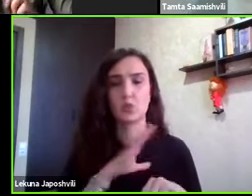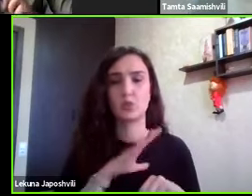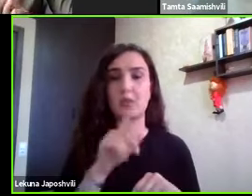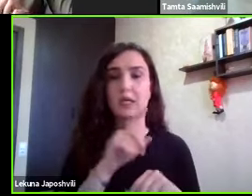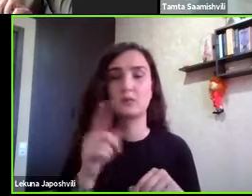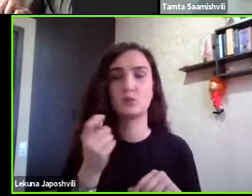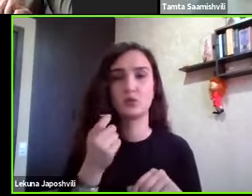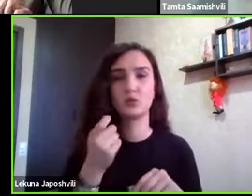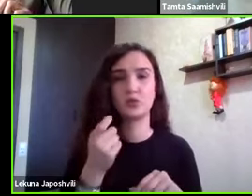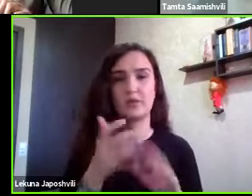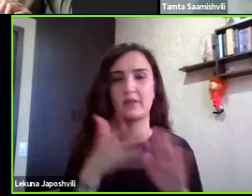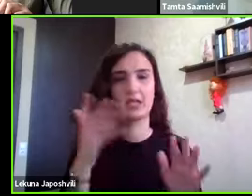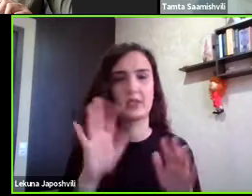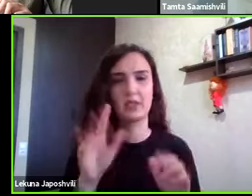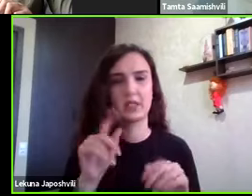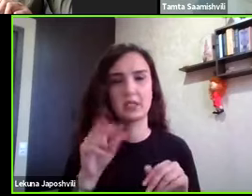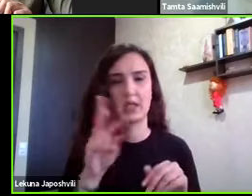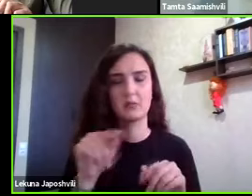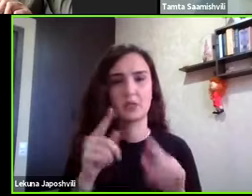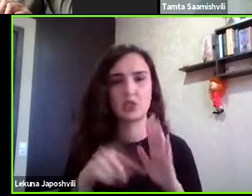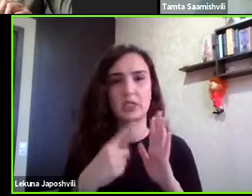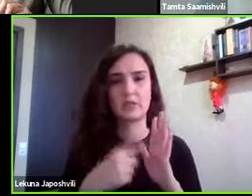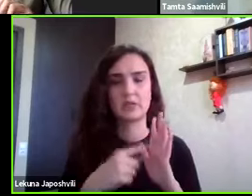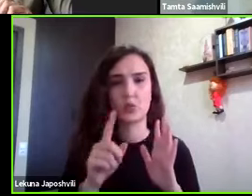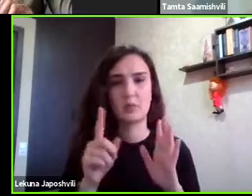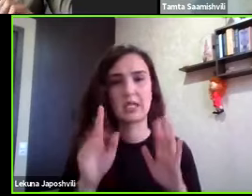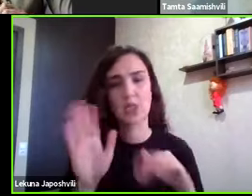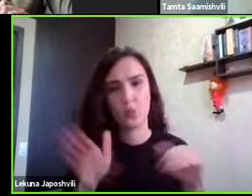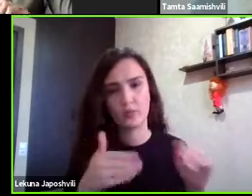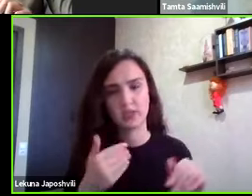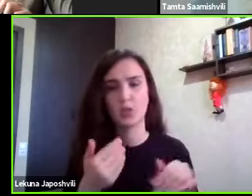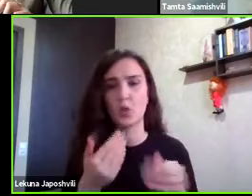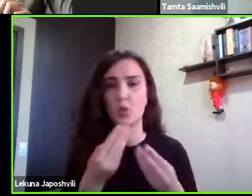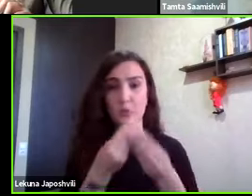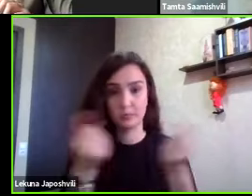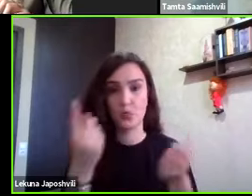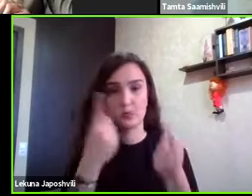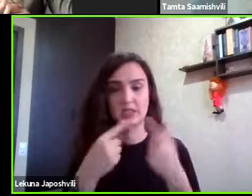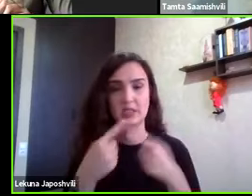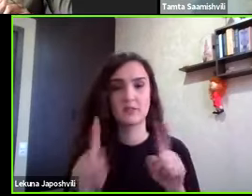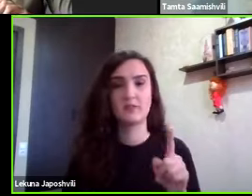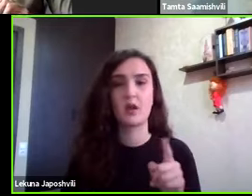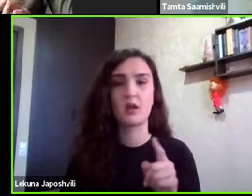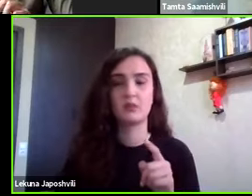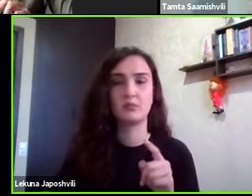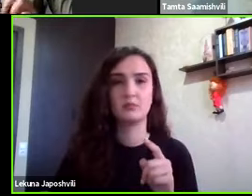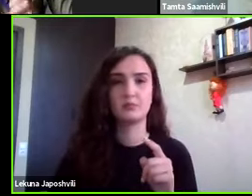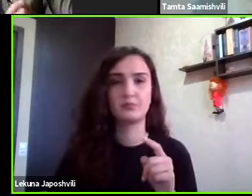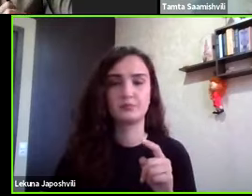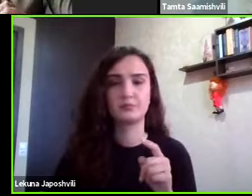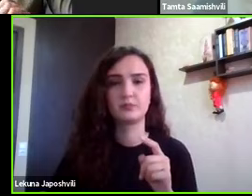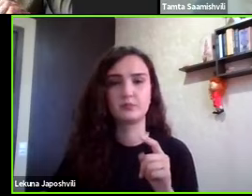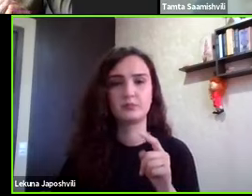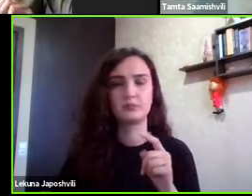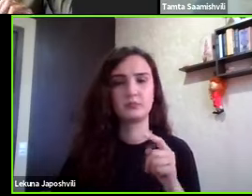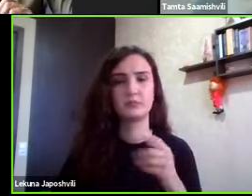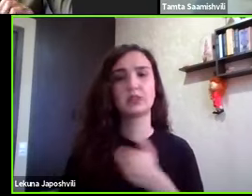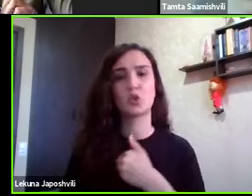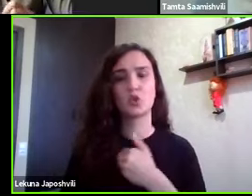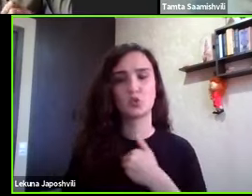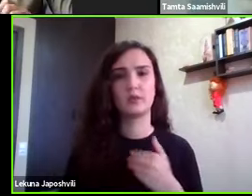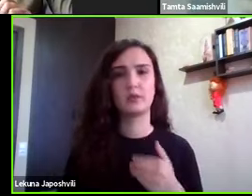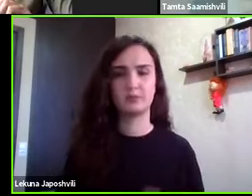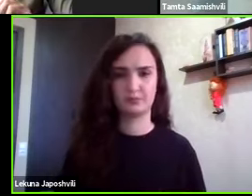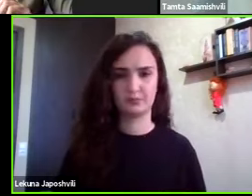ცოტა ვერ გავიგეთ ამთა ეს შეკითხვა, რომ გადაუვიდა და ხომ არ არის სხვა ტიპის გამონაყარი და სასურველია მე ან ონლაინ